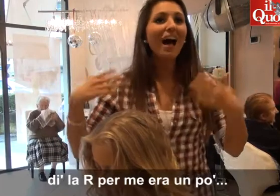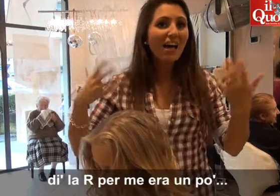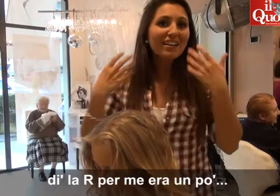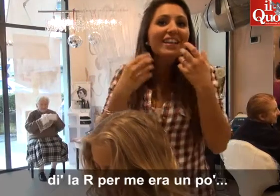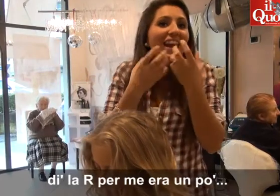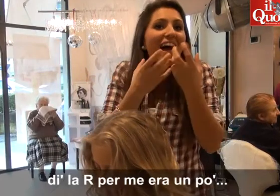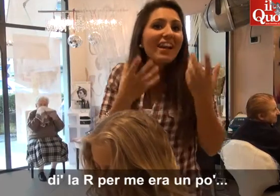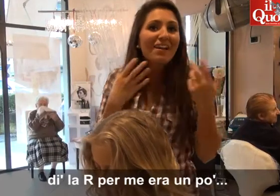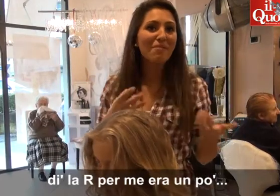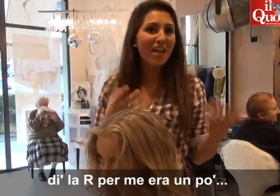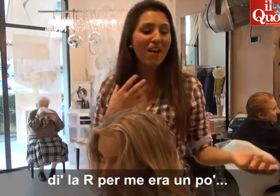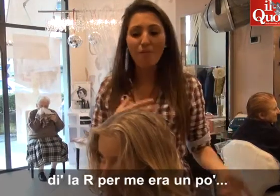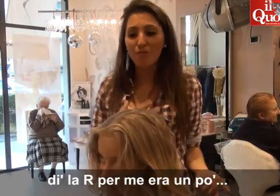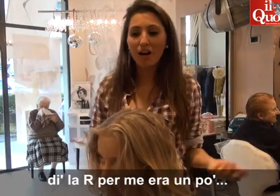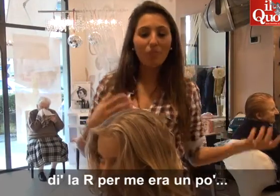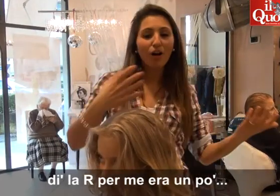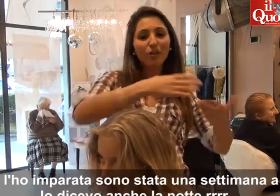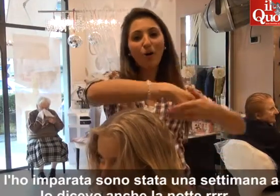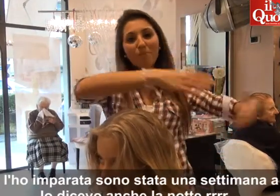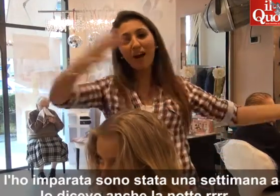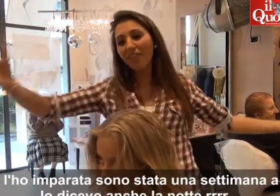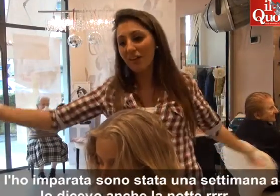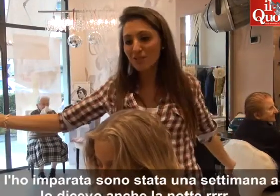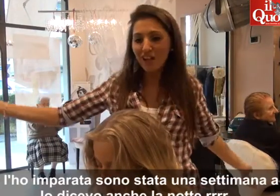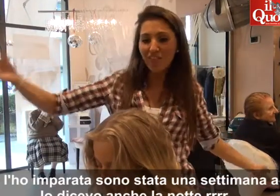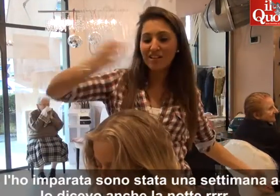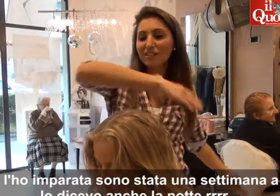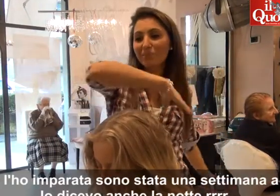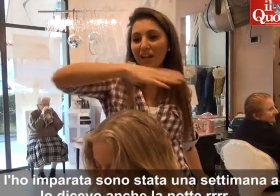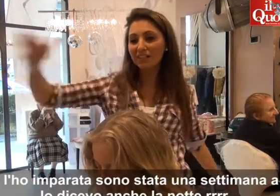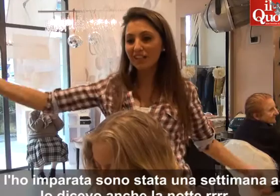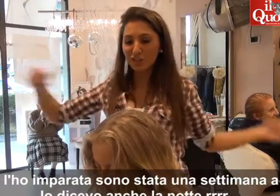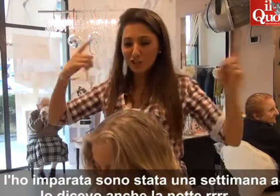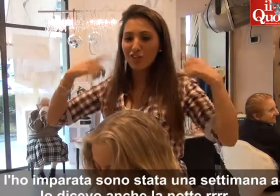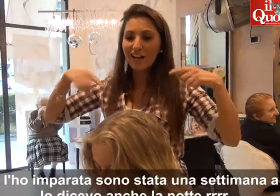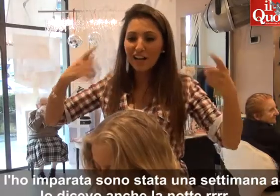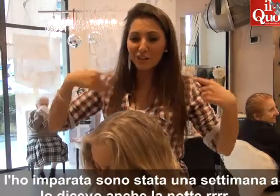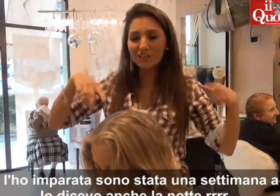Di la R per me era un po'... Quando l'ho imparata, si stava la chiamata a diritto, lo diceva anche la nostra.